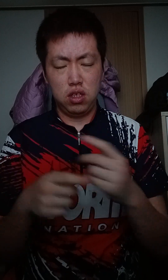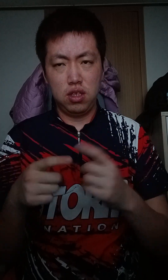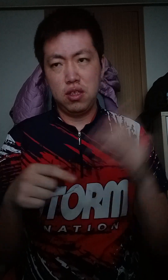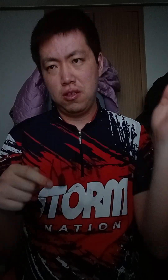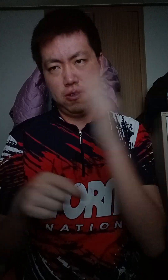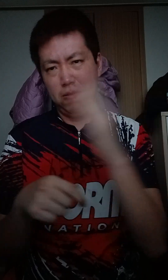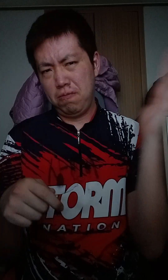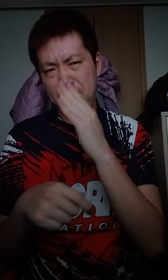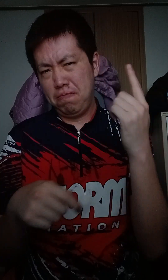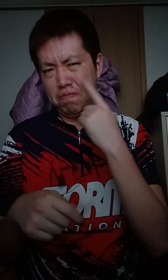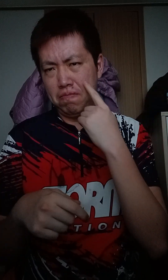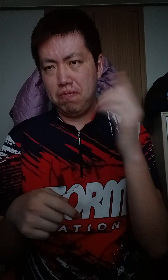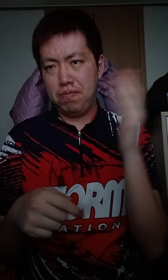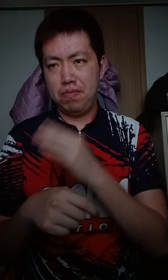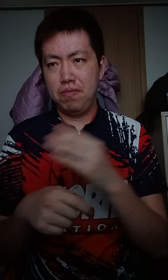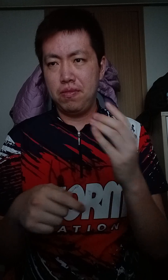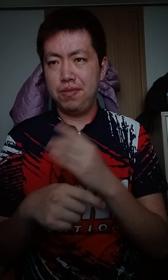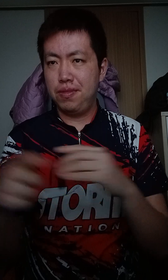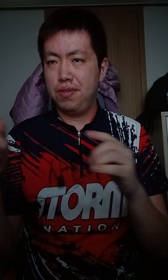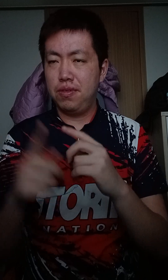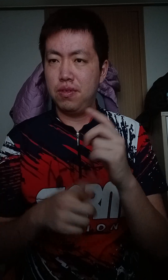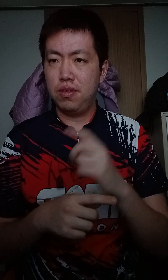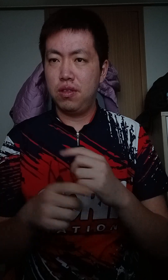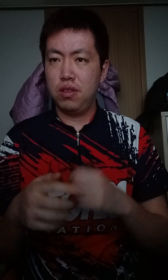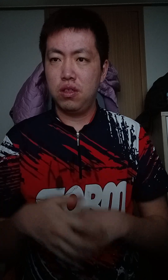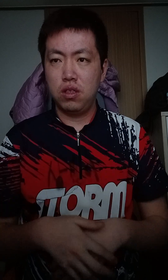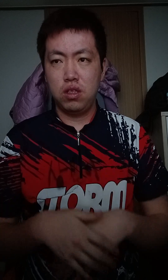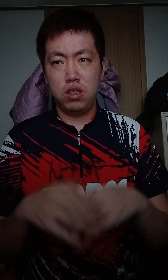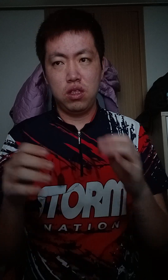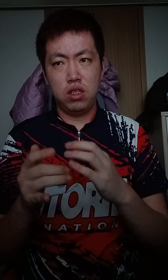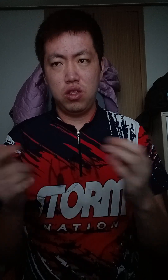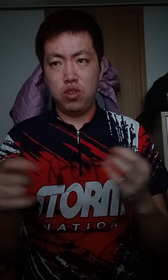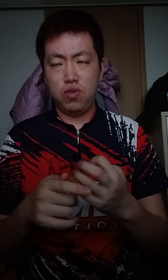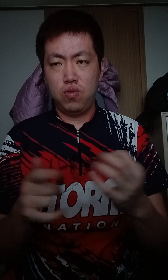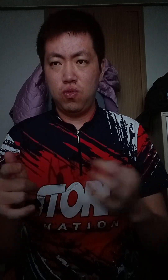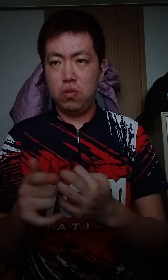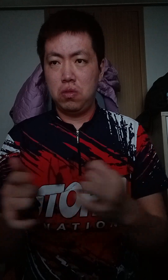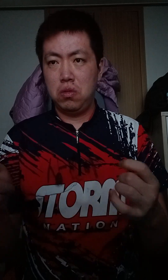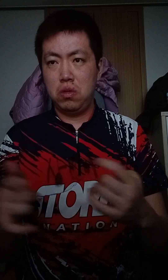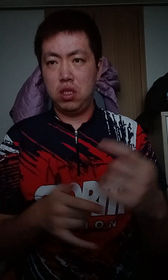엄청. 다행히 문 앞에서 나오지 못하게 원장이